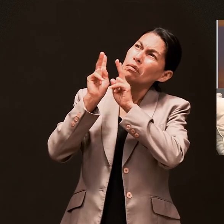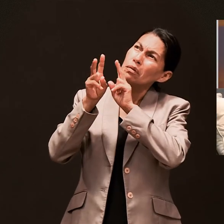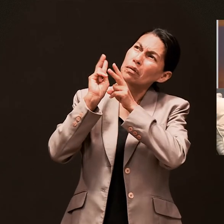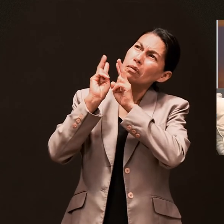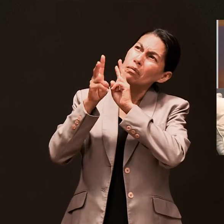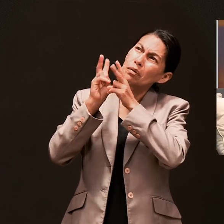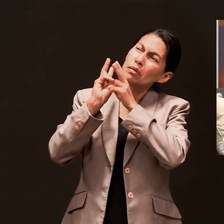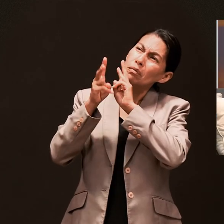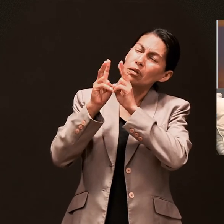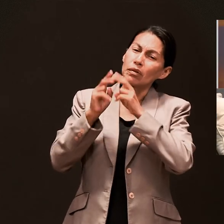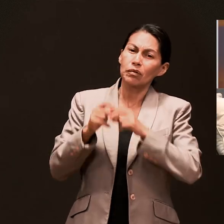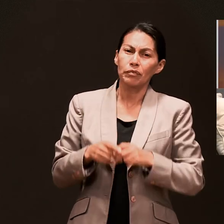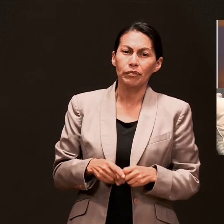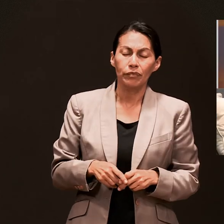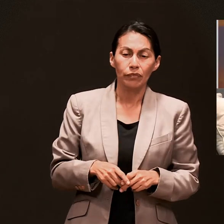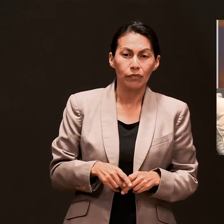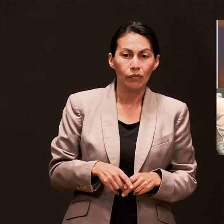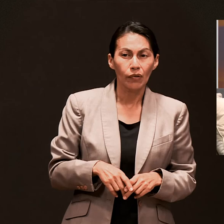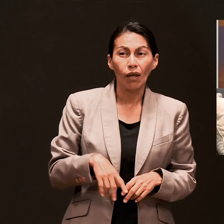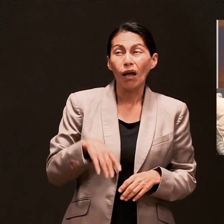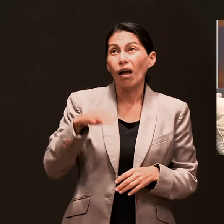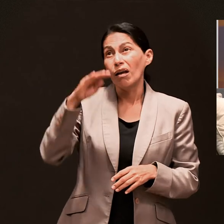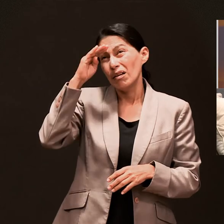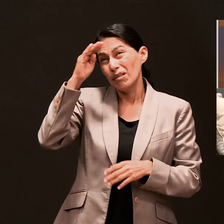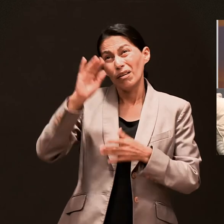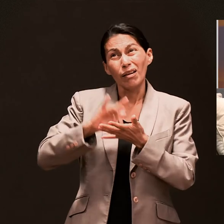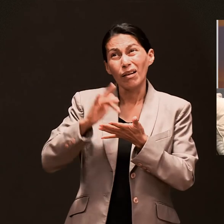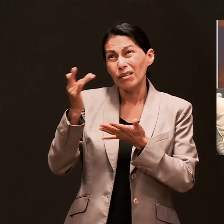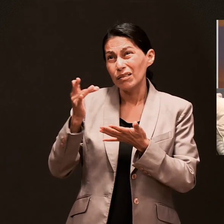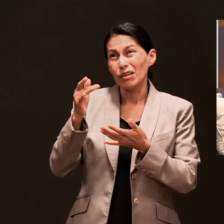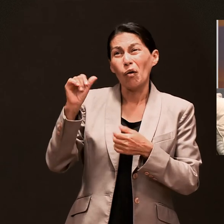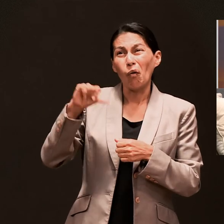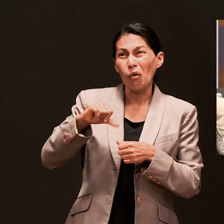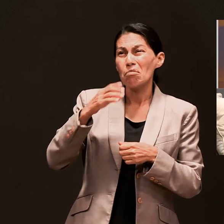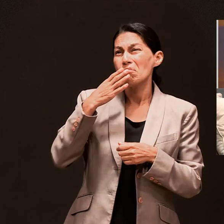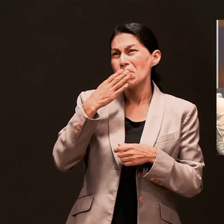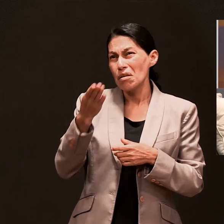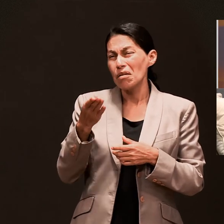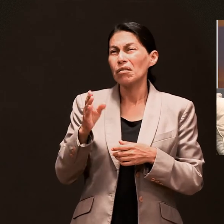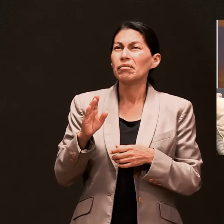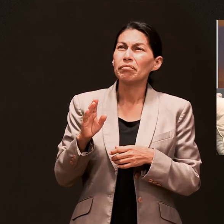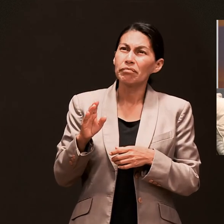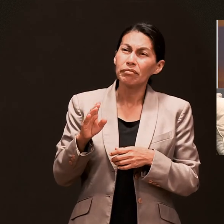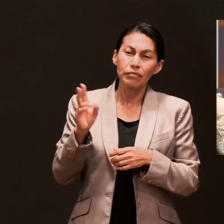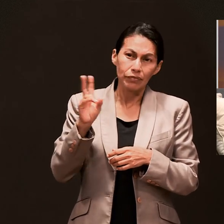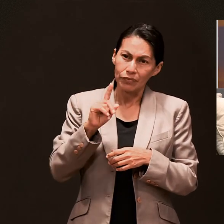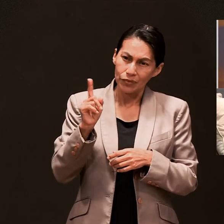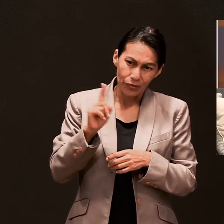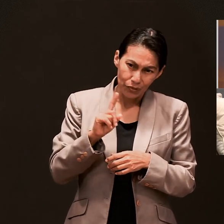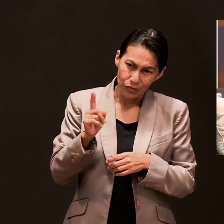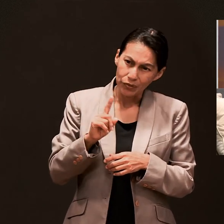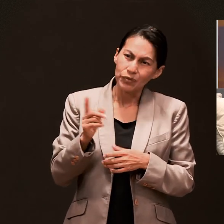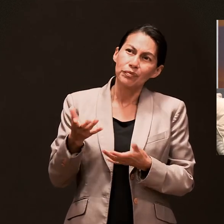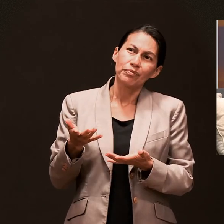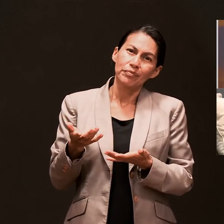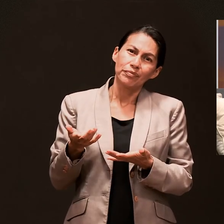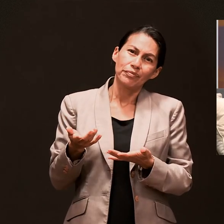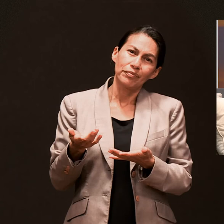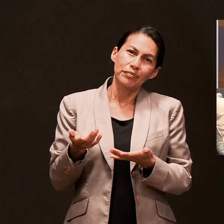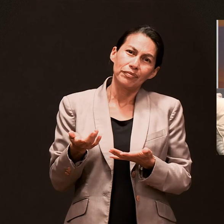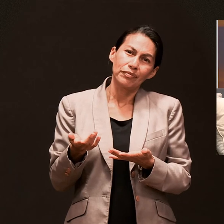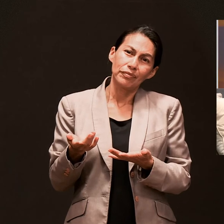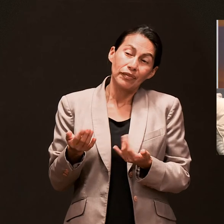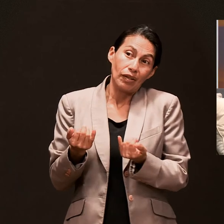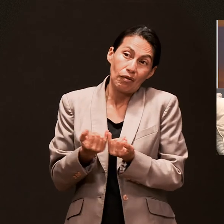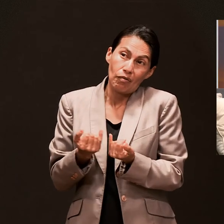o cualquier cosa No yo se lo cuento a Dios no de que ay Señor gracias porque este día me la pasé bien